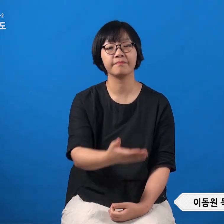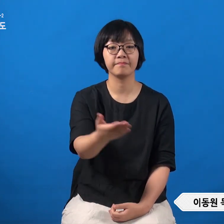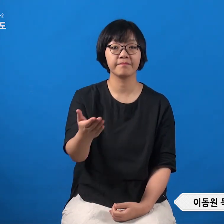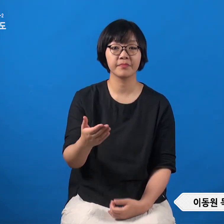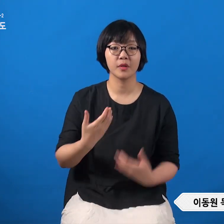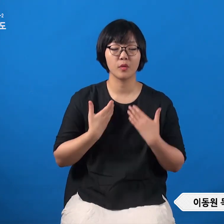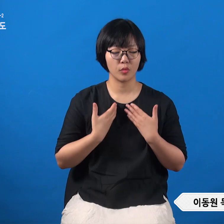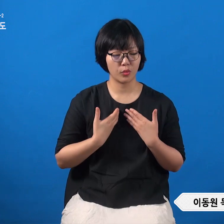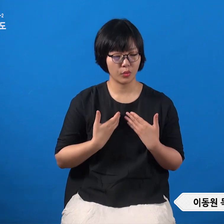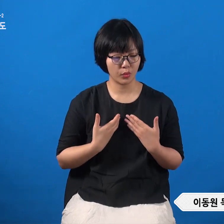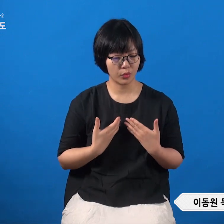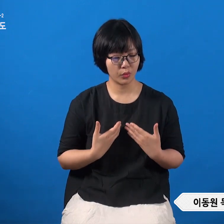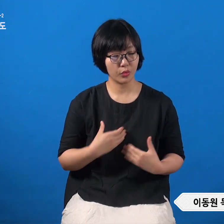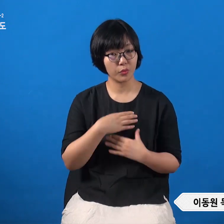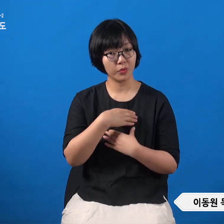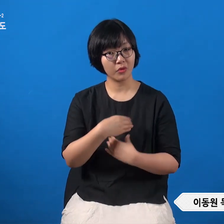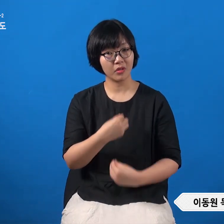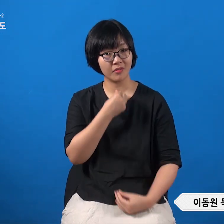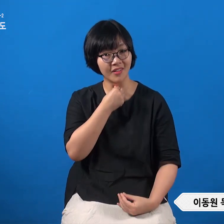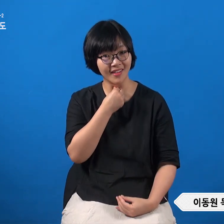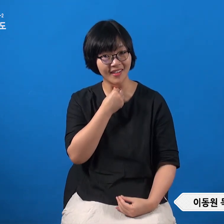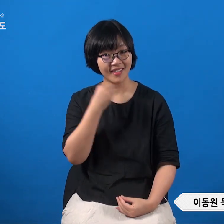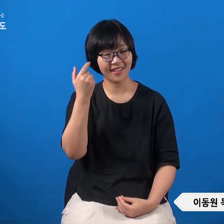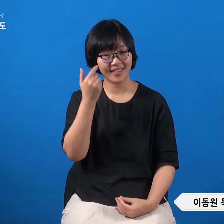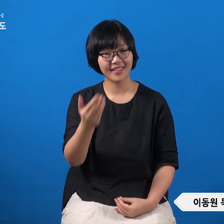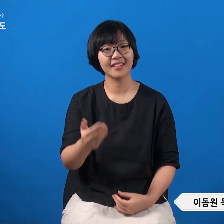여러분, 고요하고 평안하게 살고 싶지 않으세요?